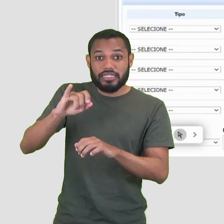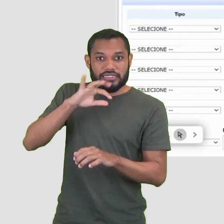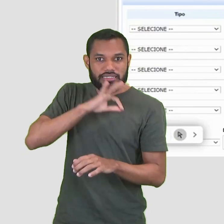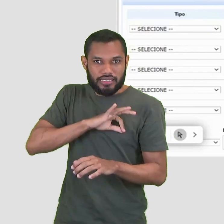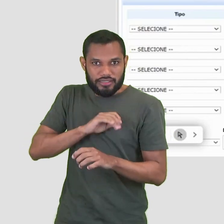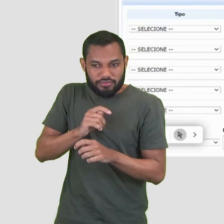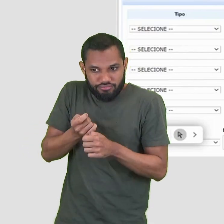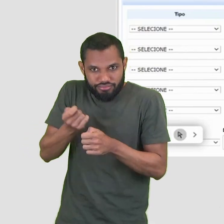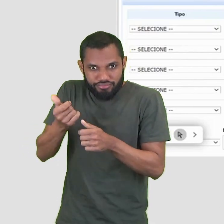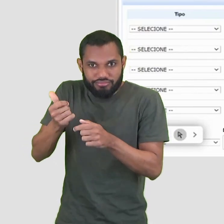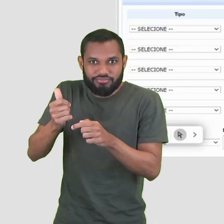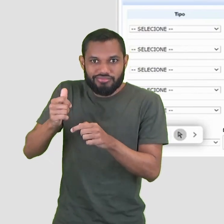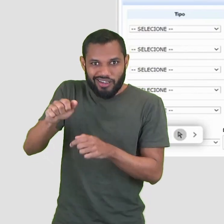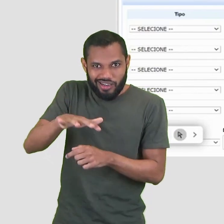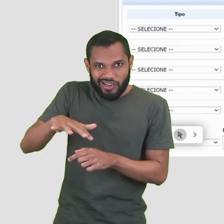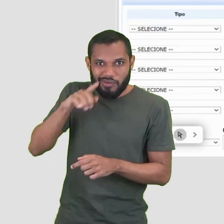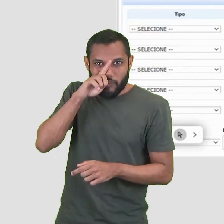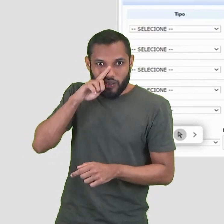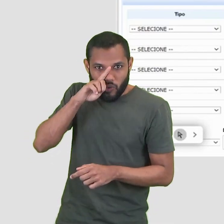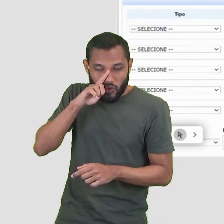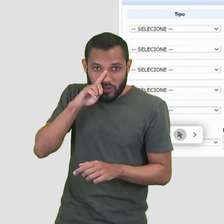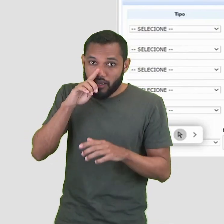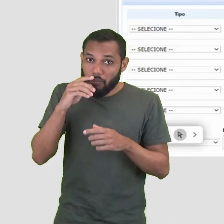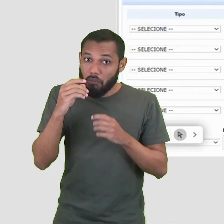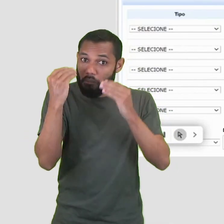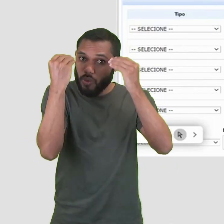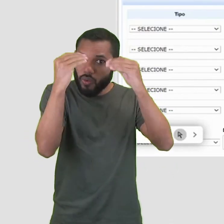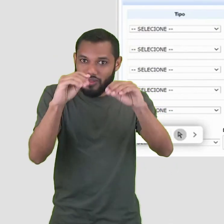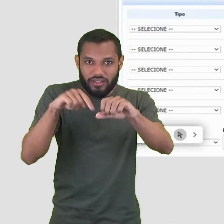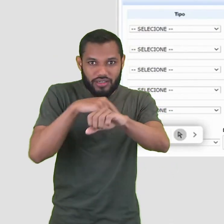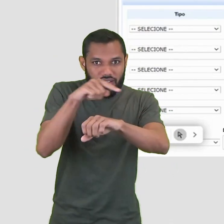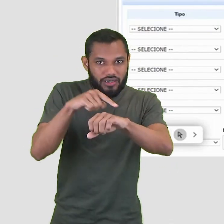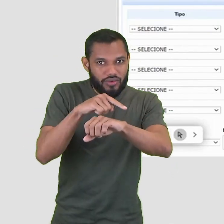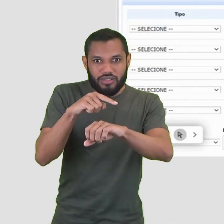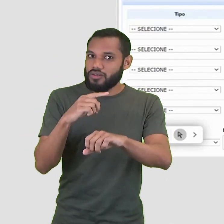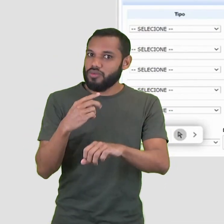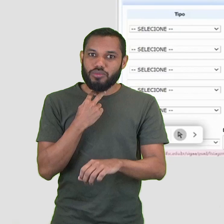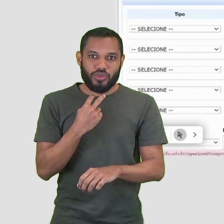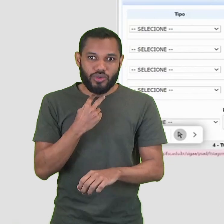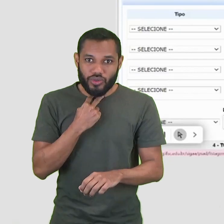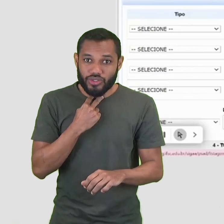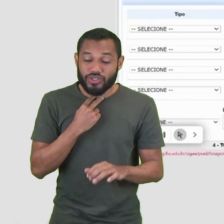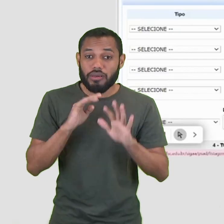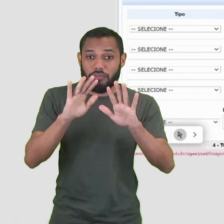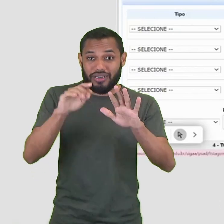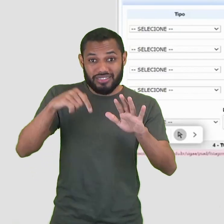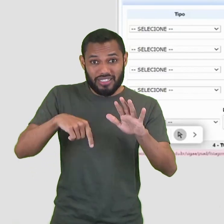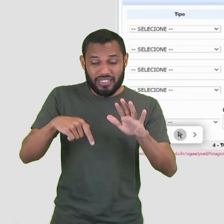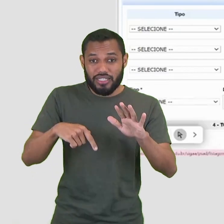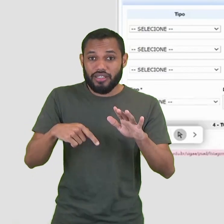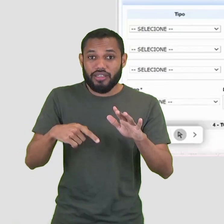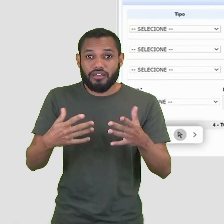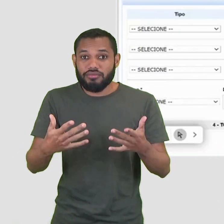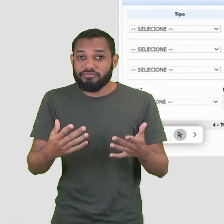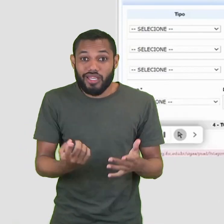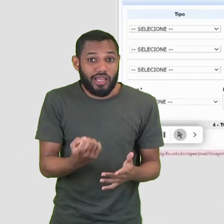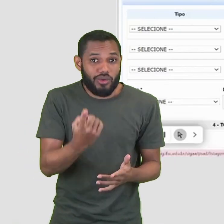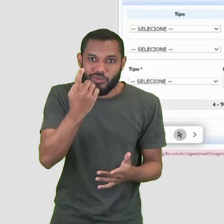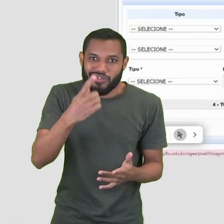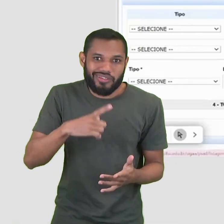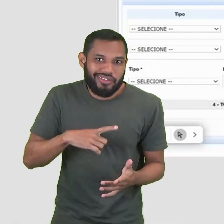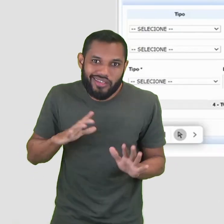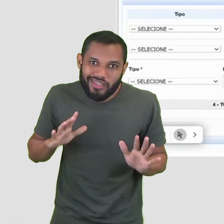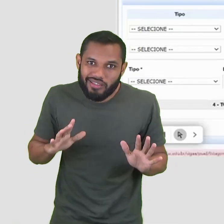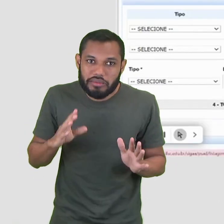insalubridade, elas não devem ser lançadas como carga horária. Mas, nesse caso, como é, né, a única simulação que